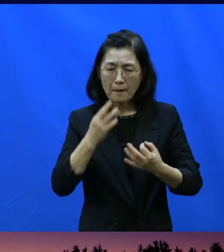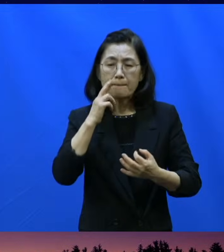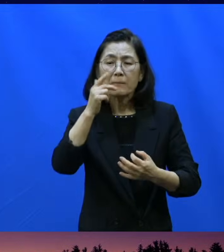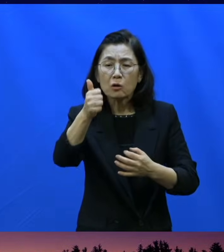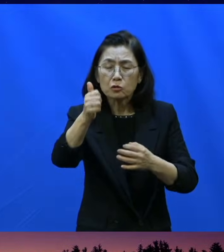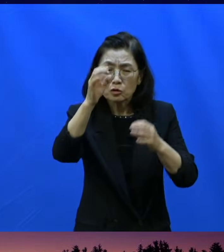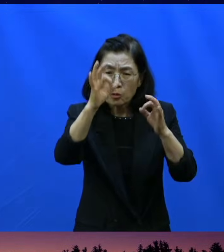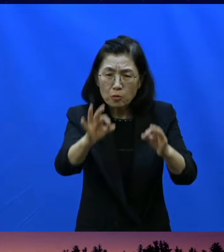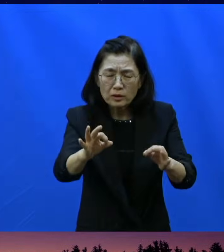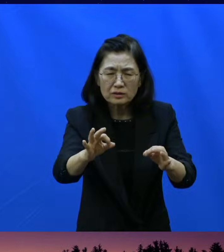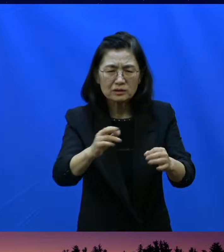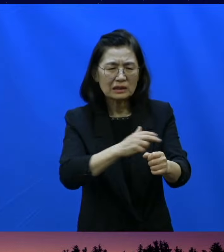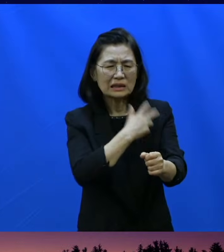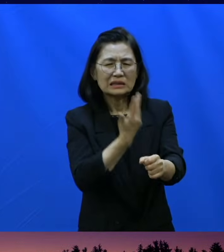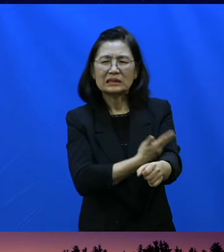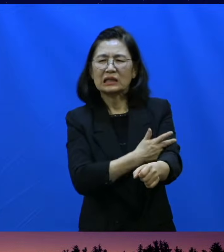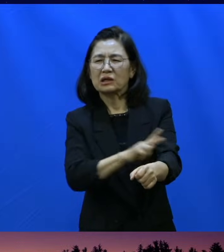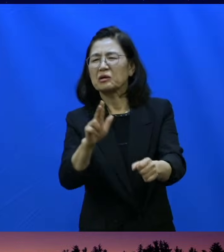바울이.